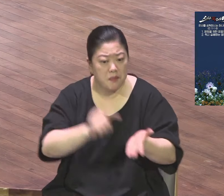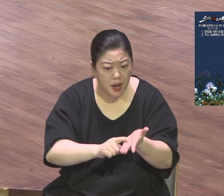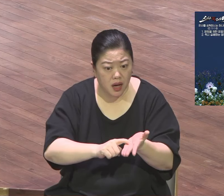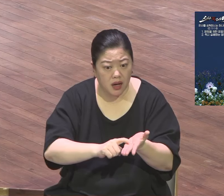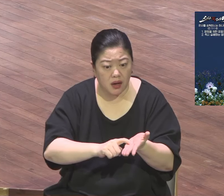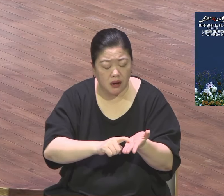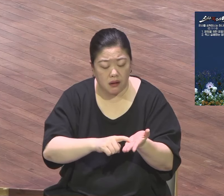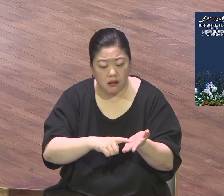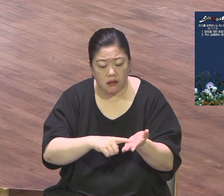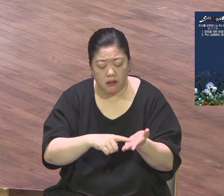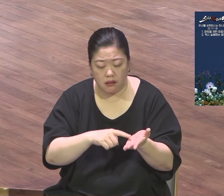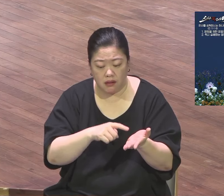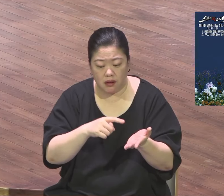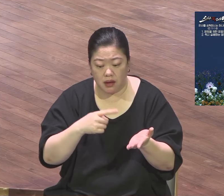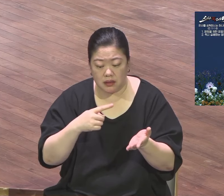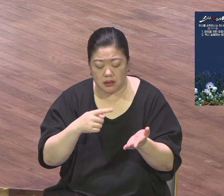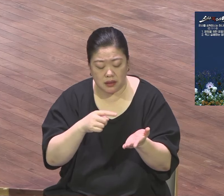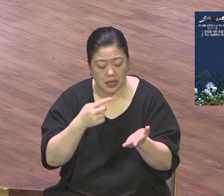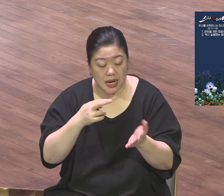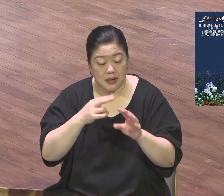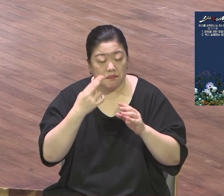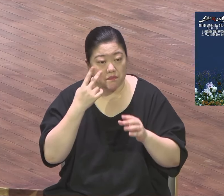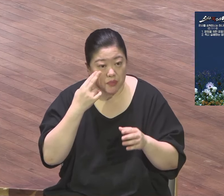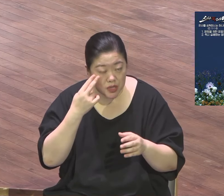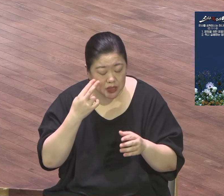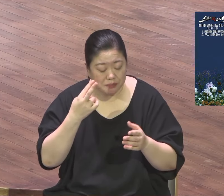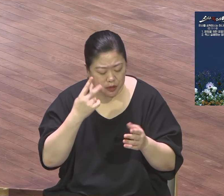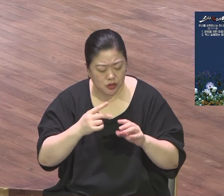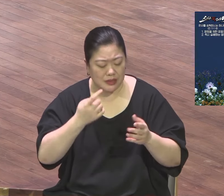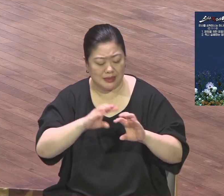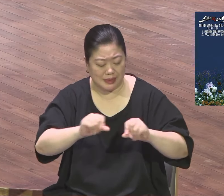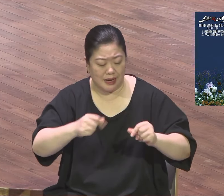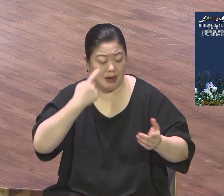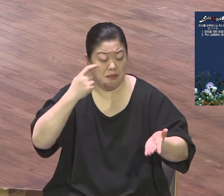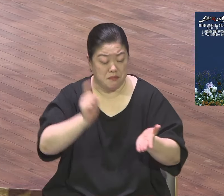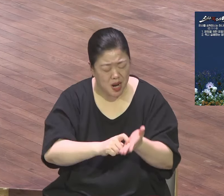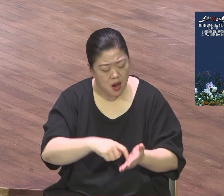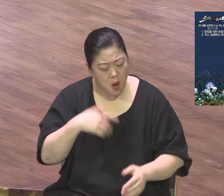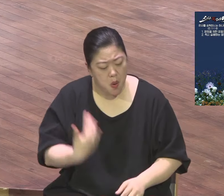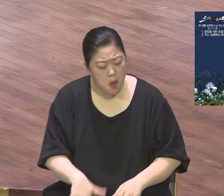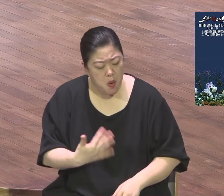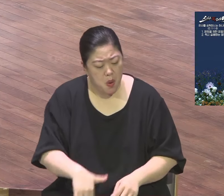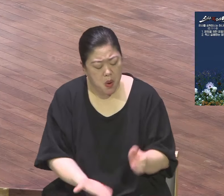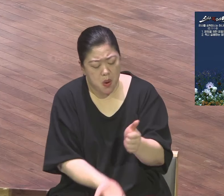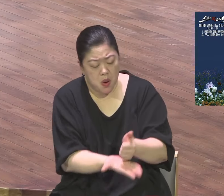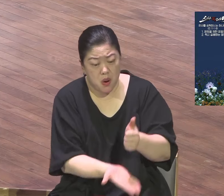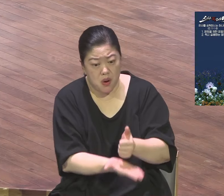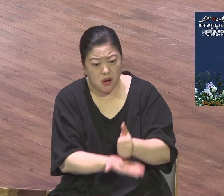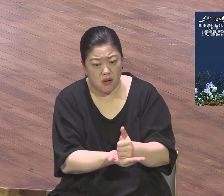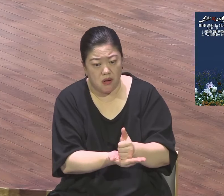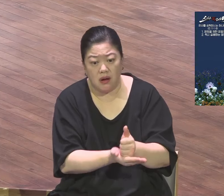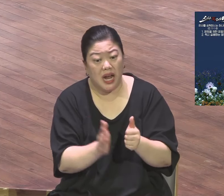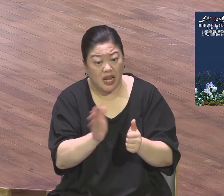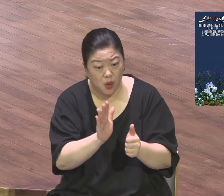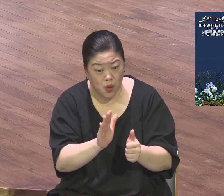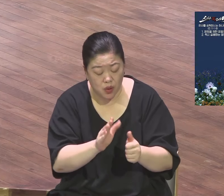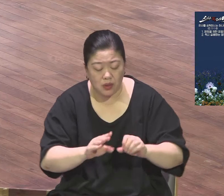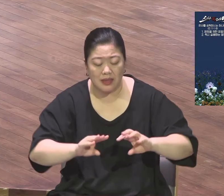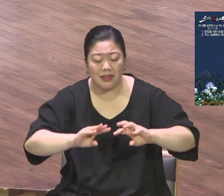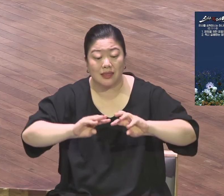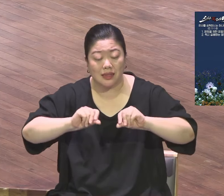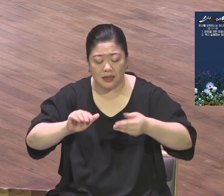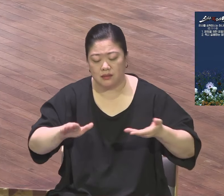것에 훌륭한 것이다. 무슨 말인가 하면요, 당시에 이 스페인